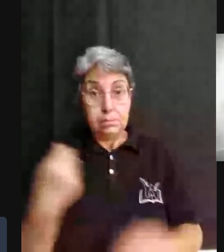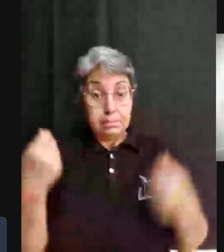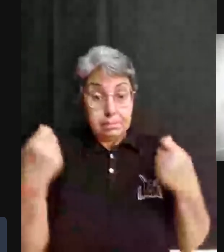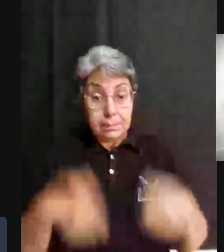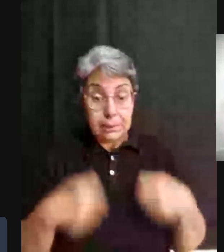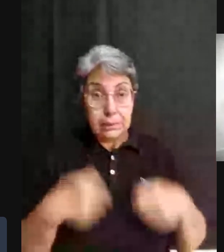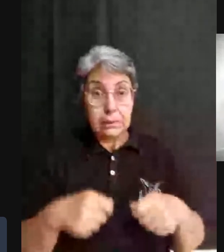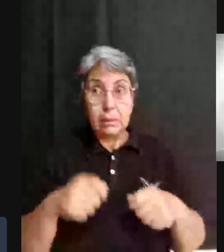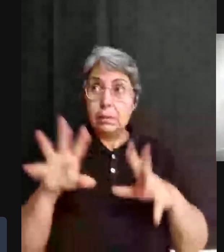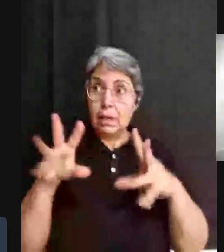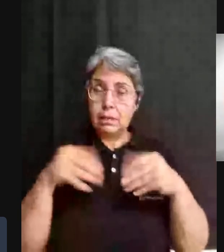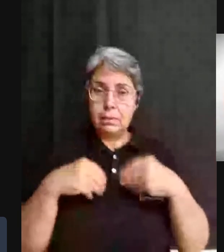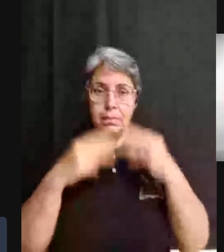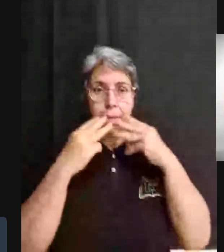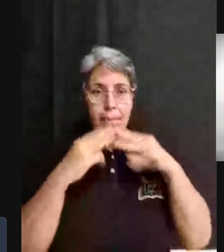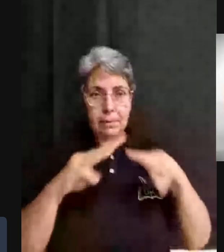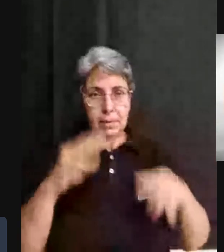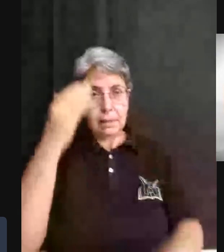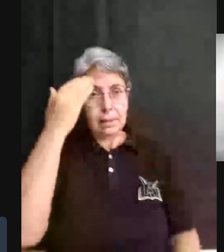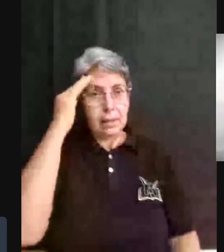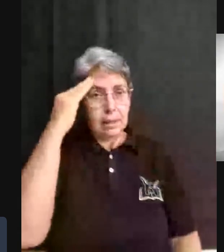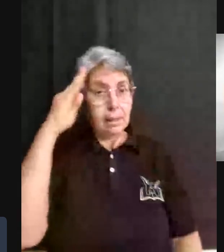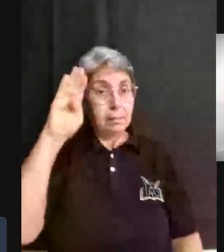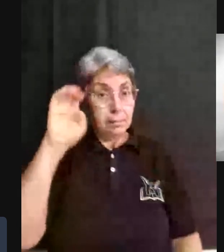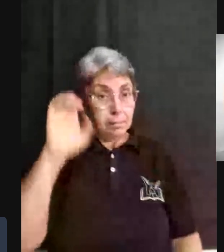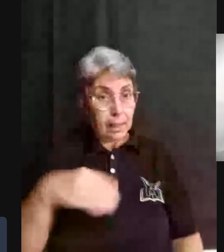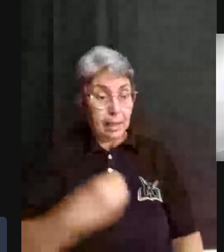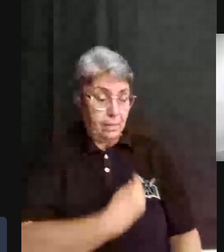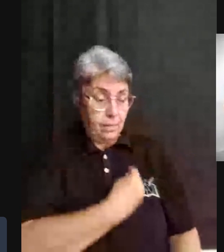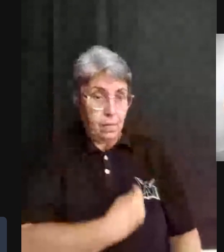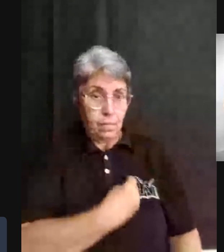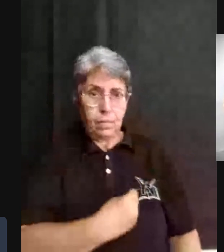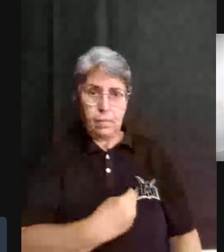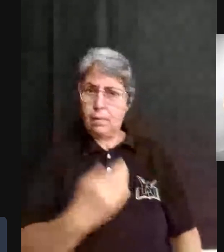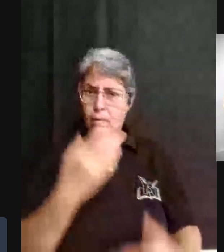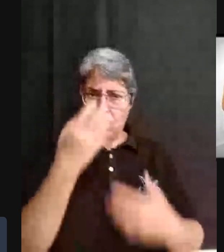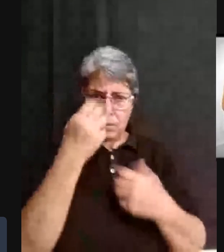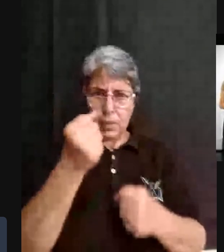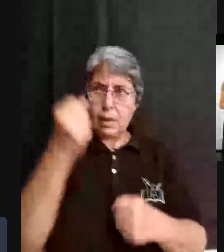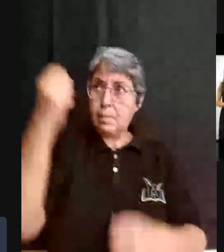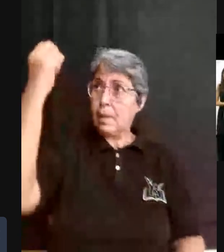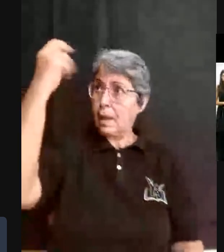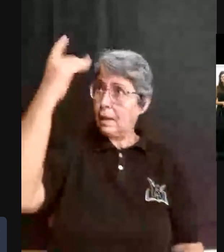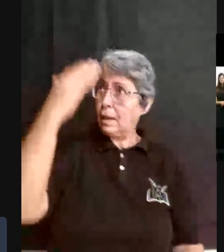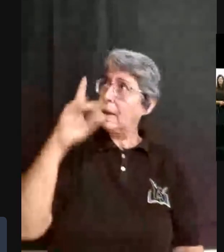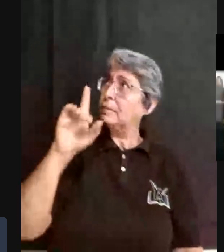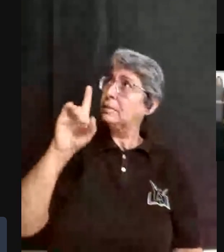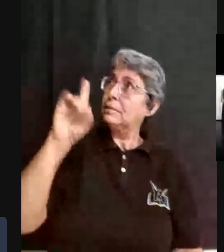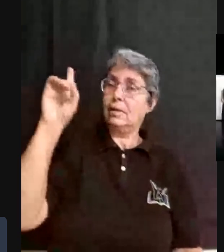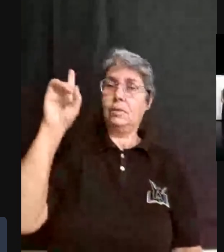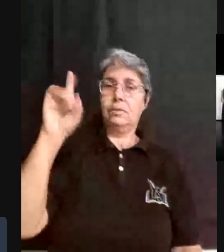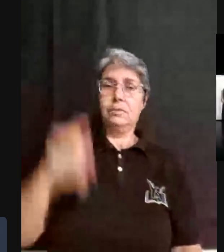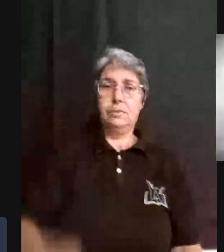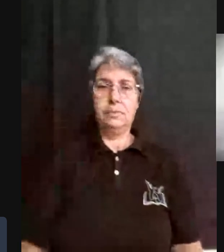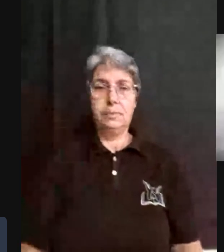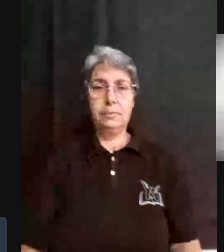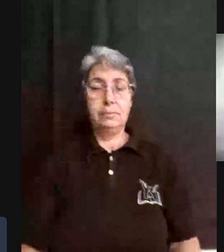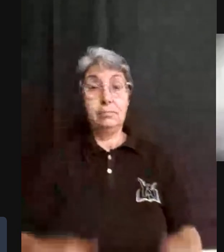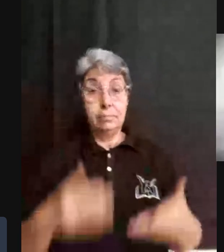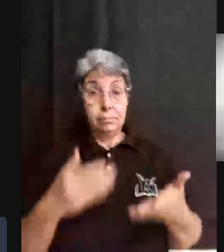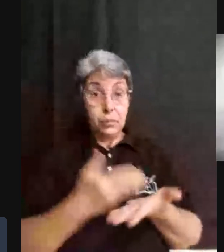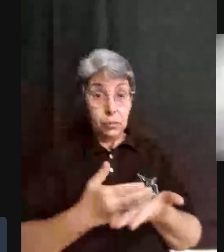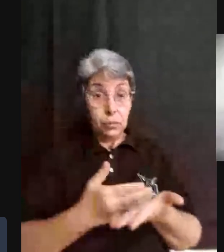esta mensagem e de viver esta mensagem pela graça do Senhor Jesus Cristo. A partir então